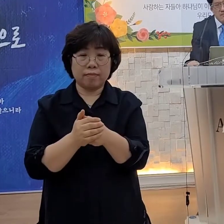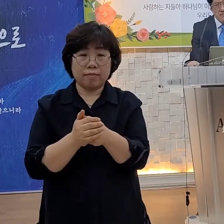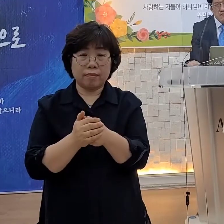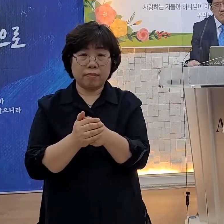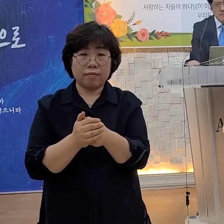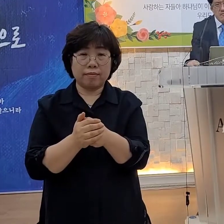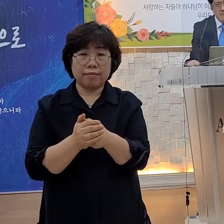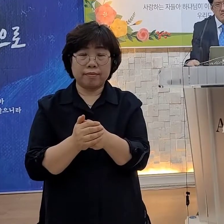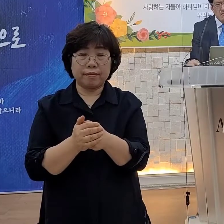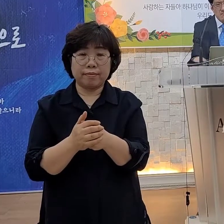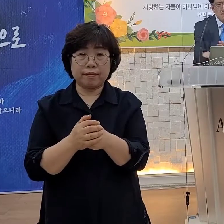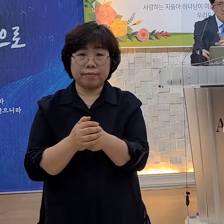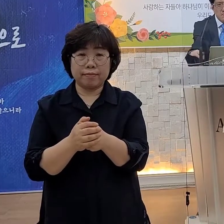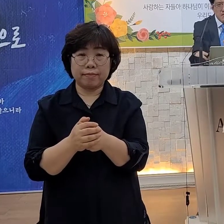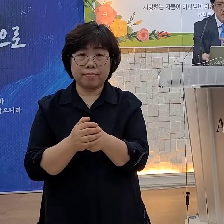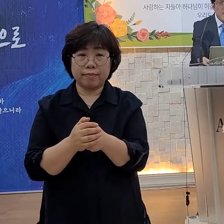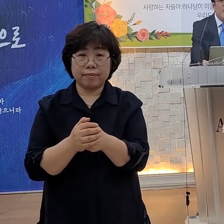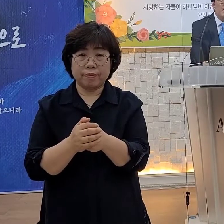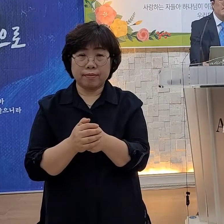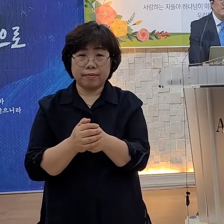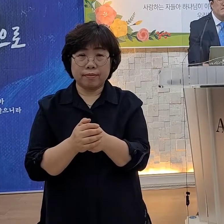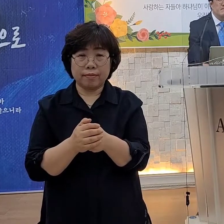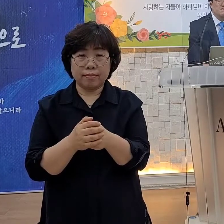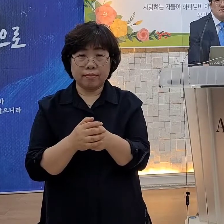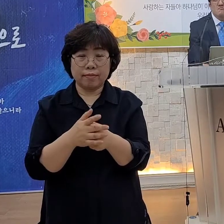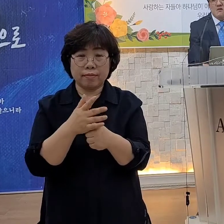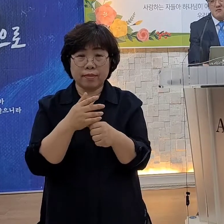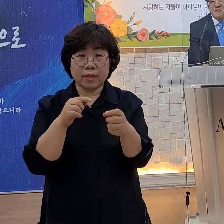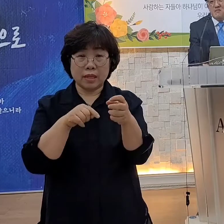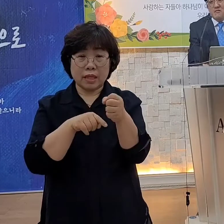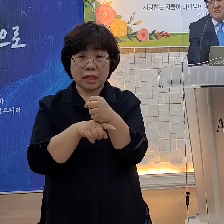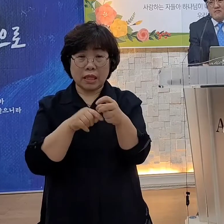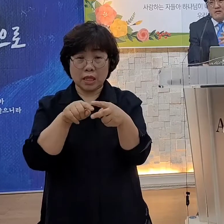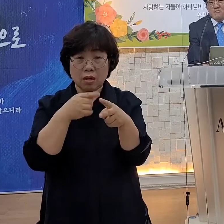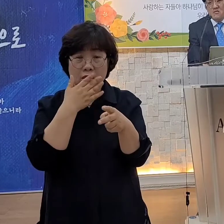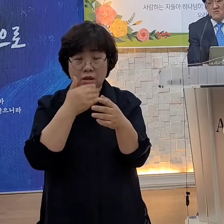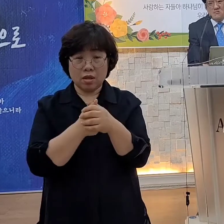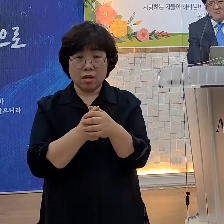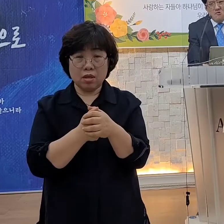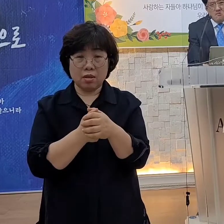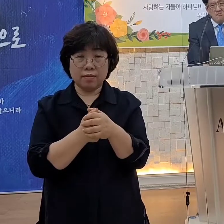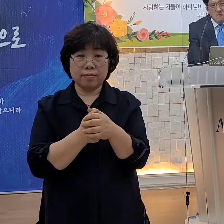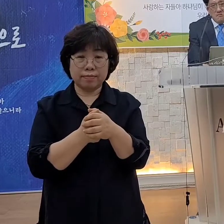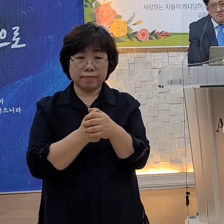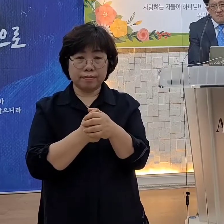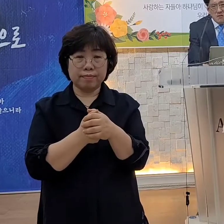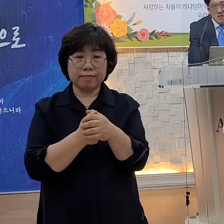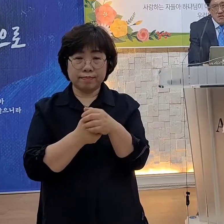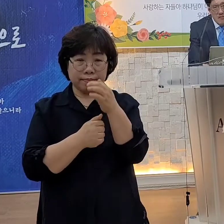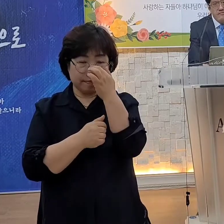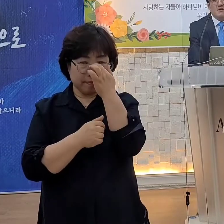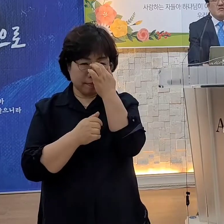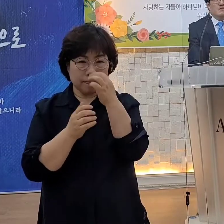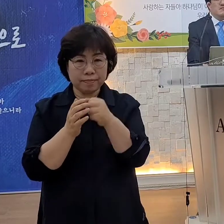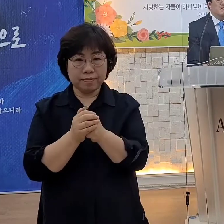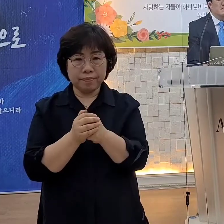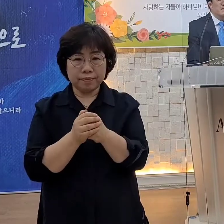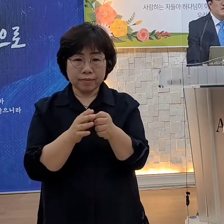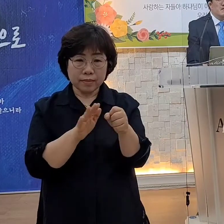해석되죠. 우리 중고등부 애들은 다 할 거예요. 초등부도 할 거예요. Love is long